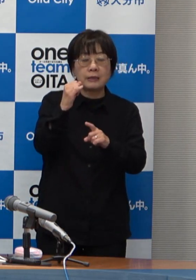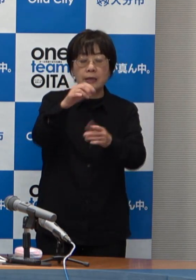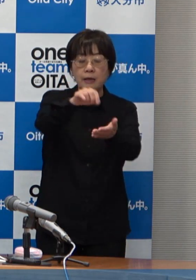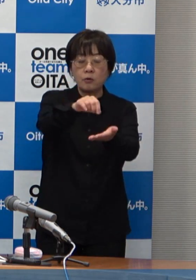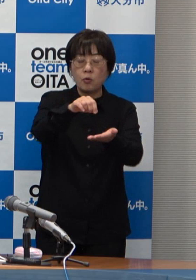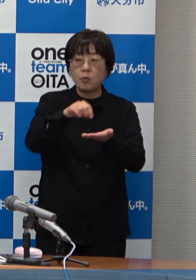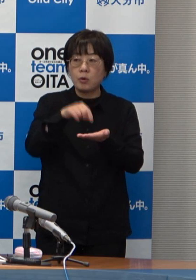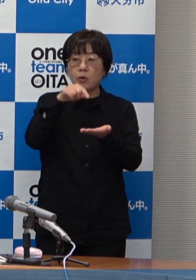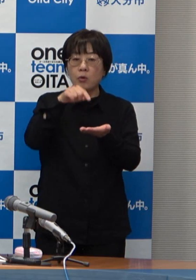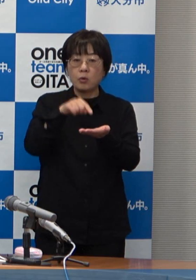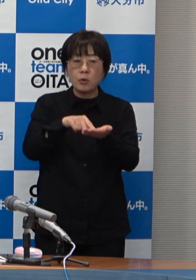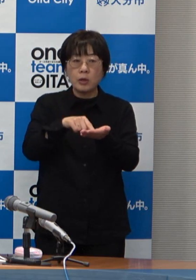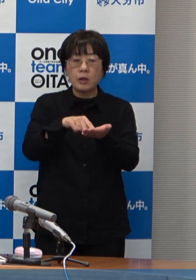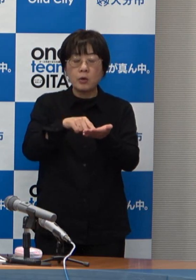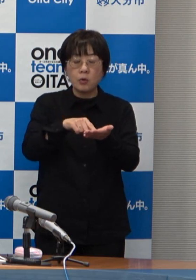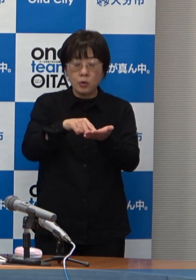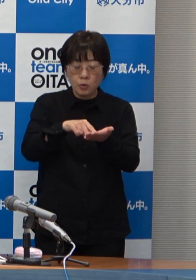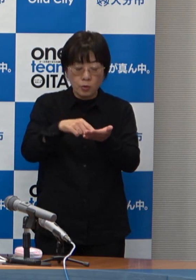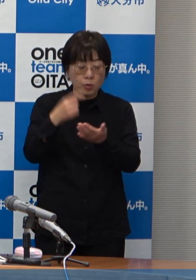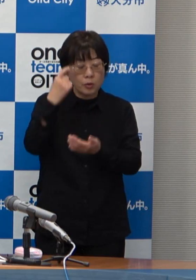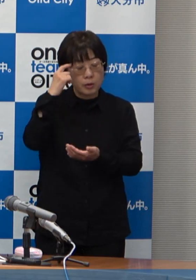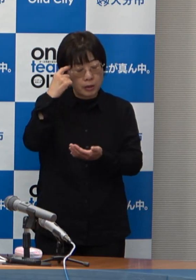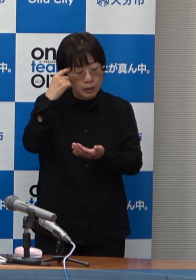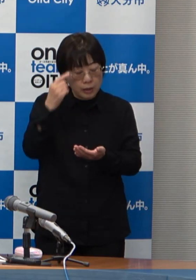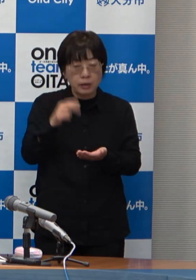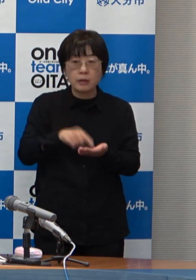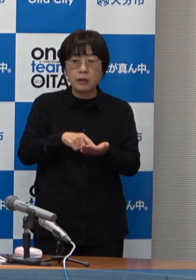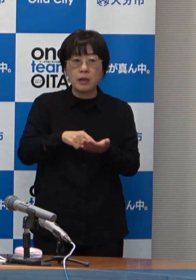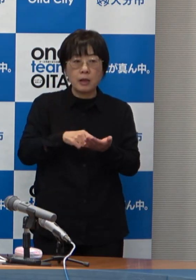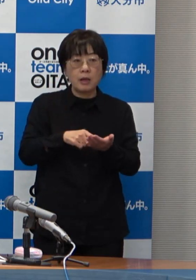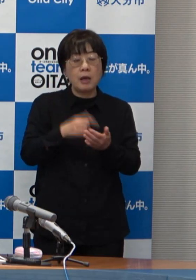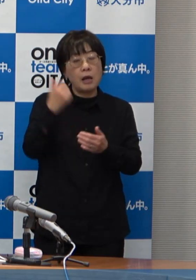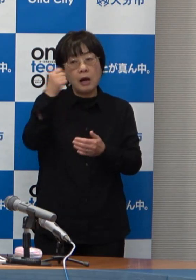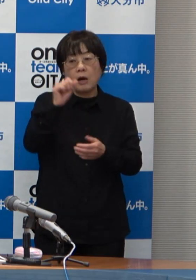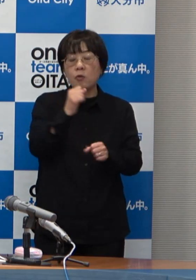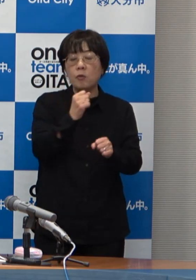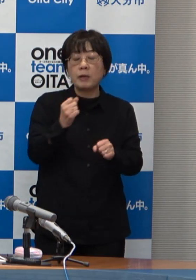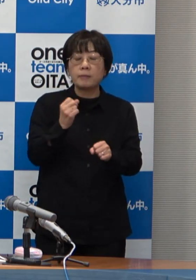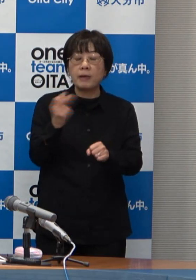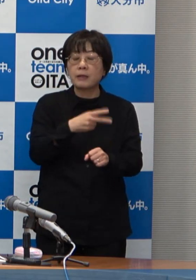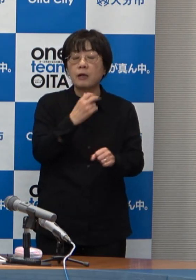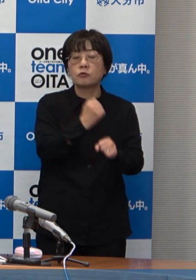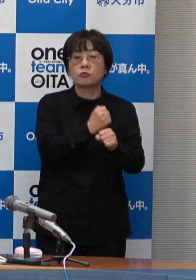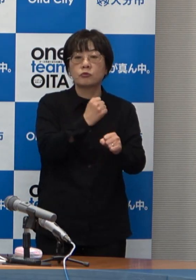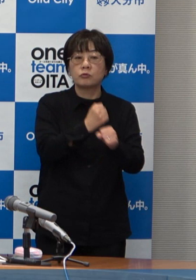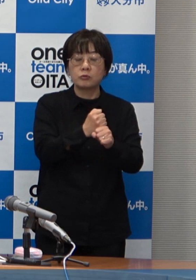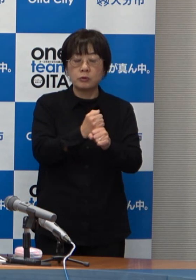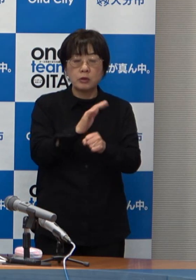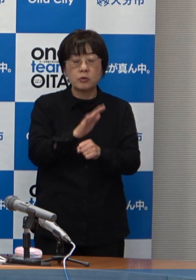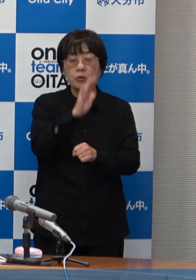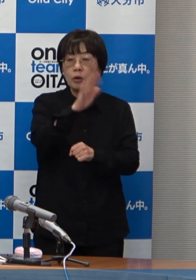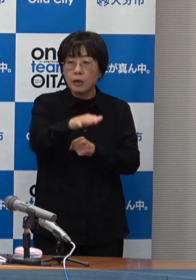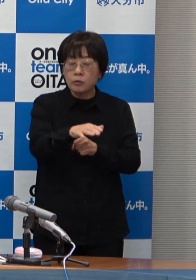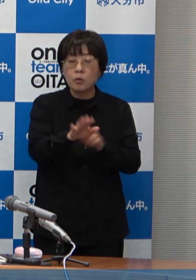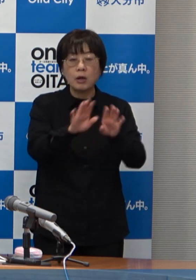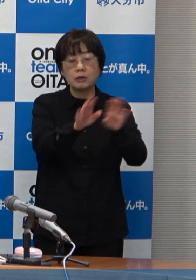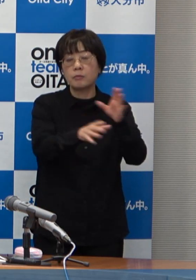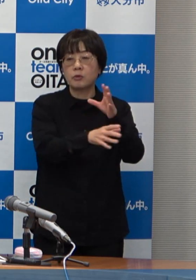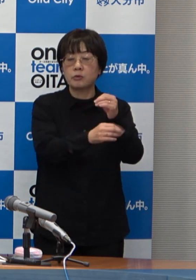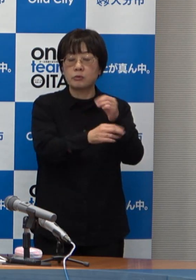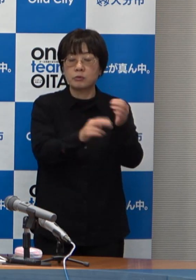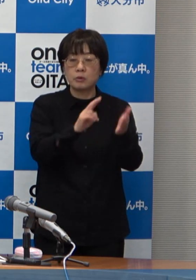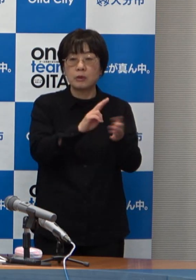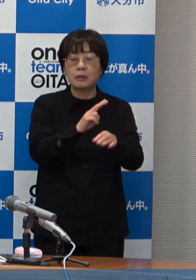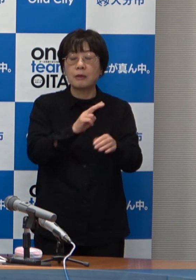か反映させたら最終案になってでそこの時期でいつ頃から始められるかというような話になってくると